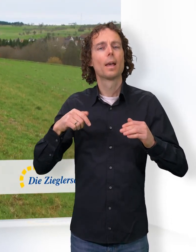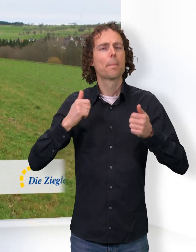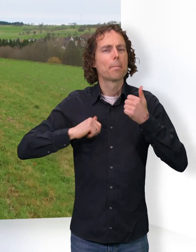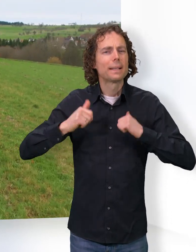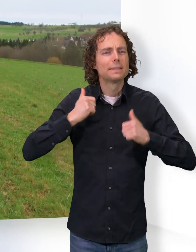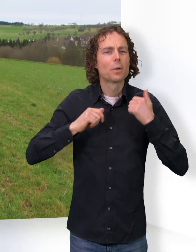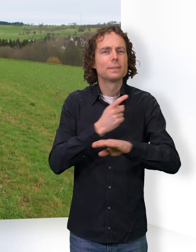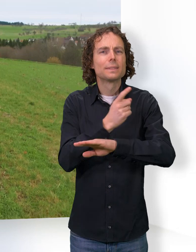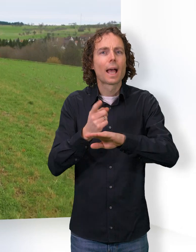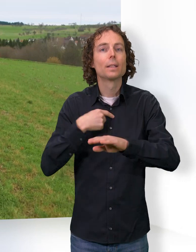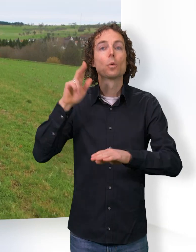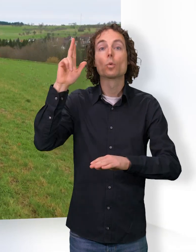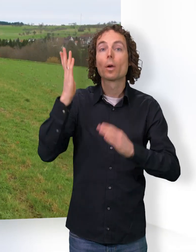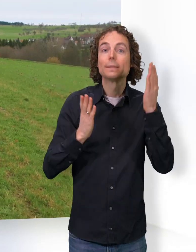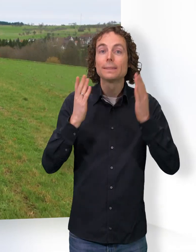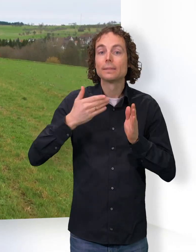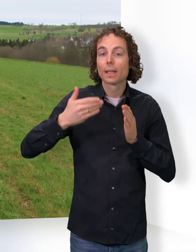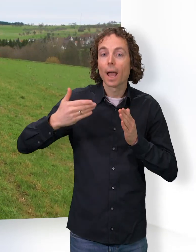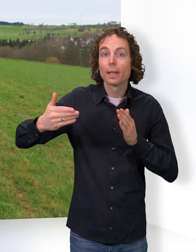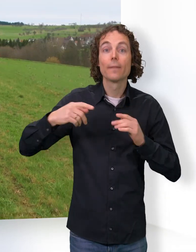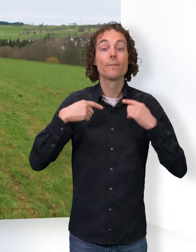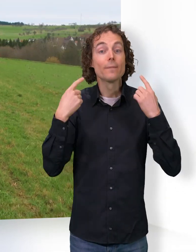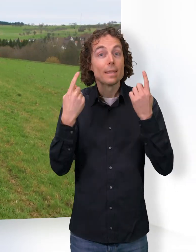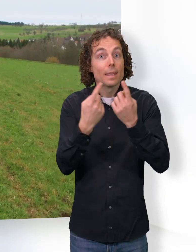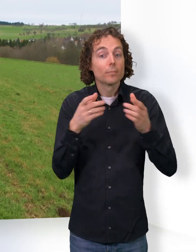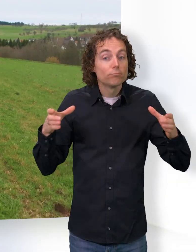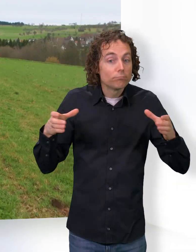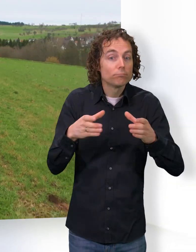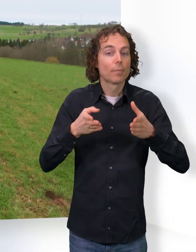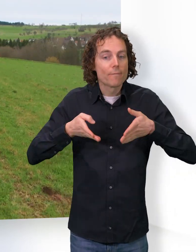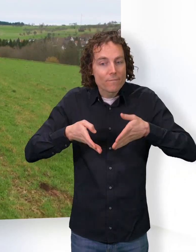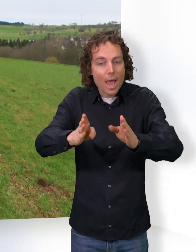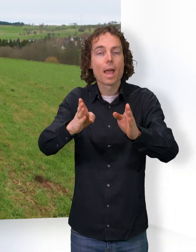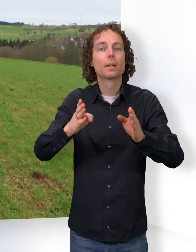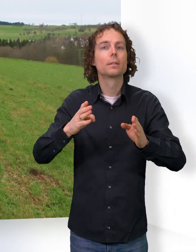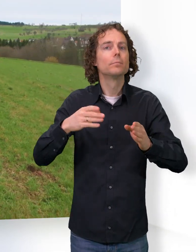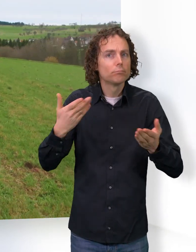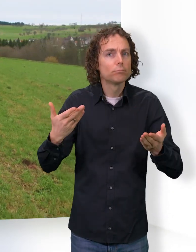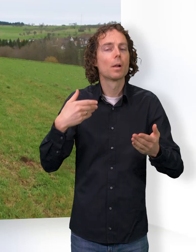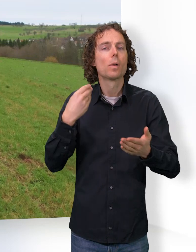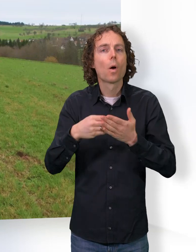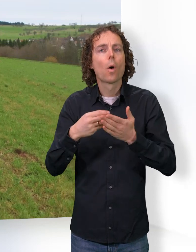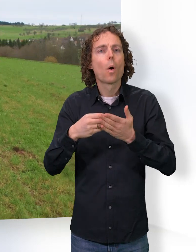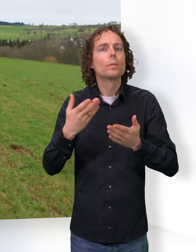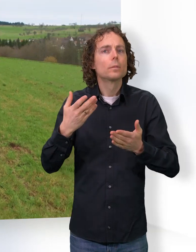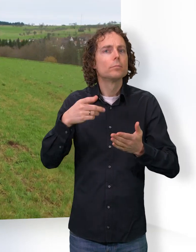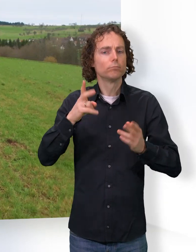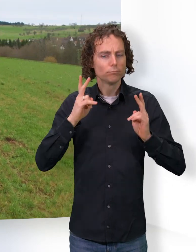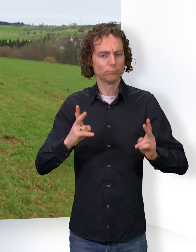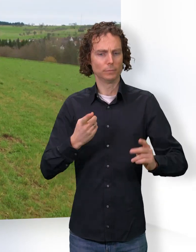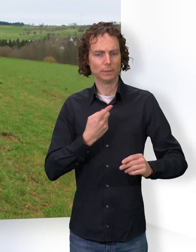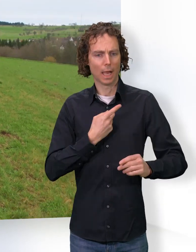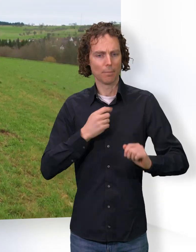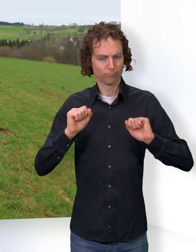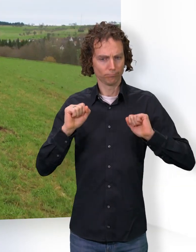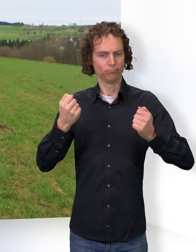die Gottesdienstreihe Wir sind auf dem Weg. Da lohnt es sich, auch mal buchstäblich sich auf